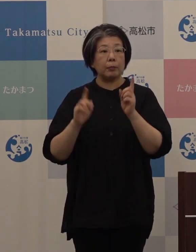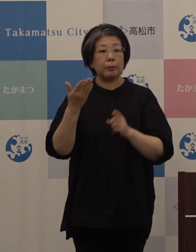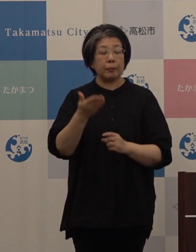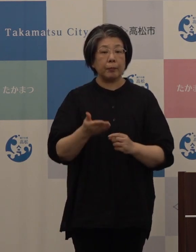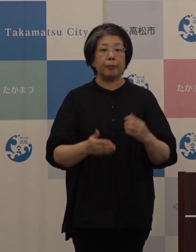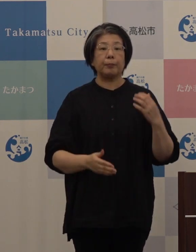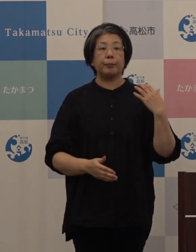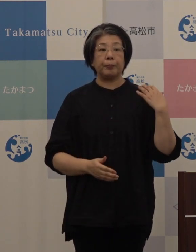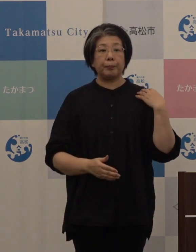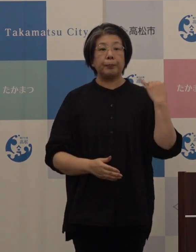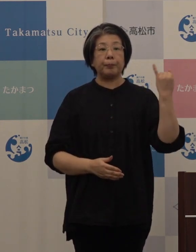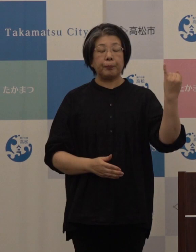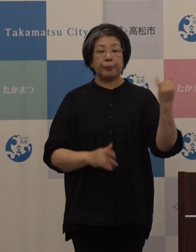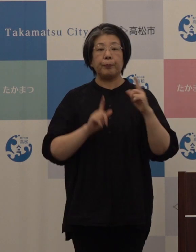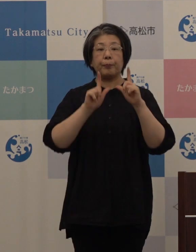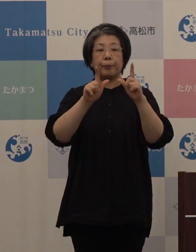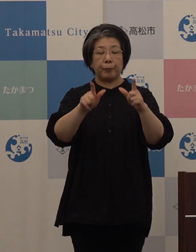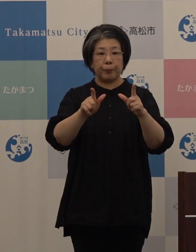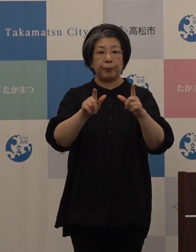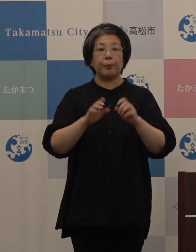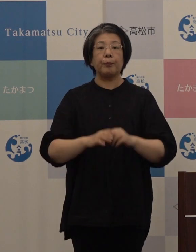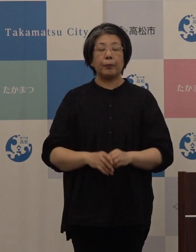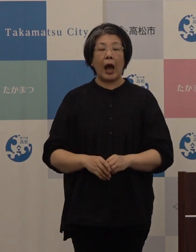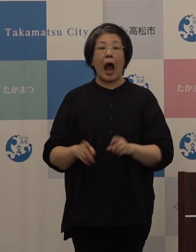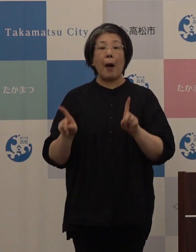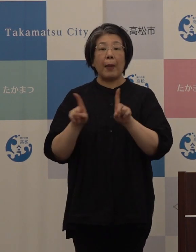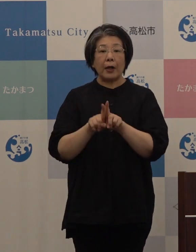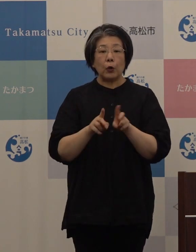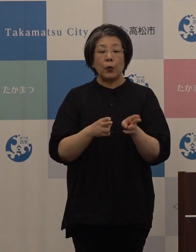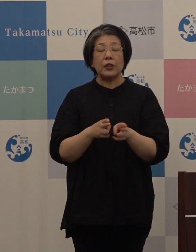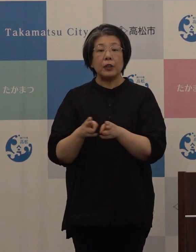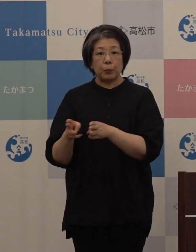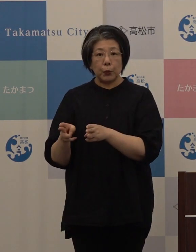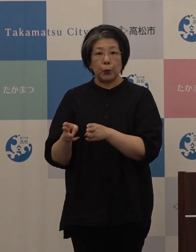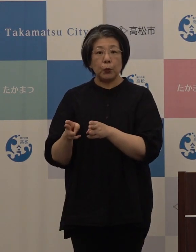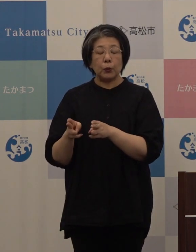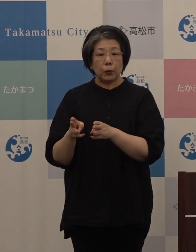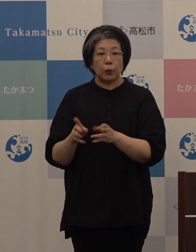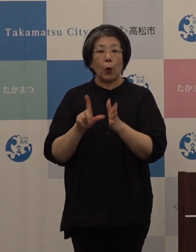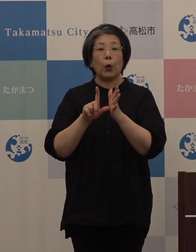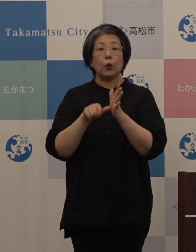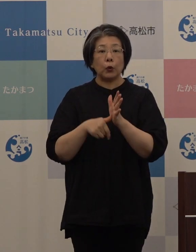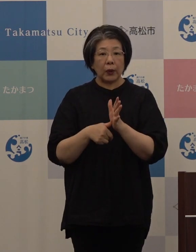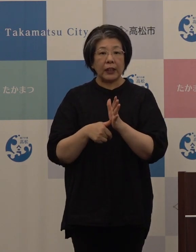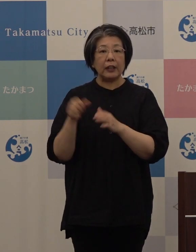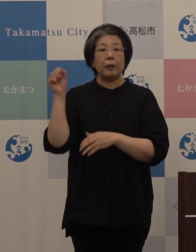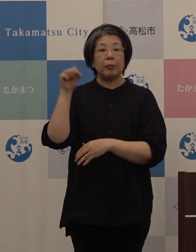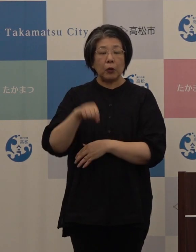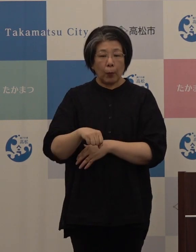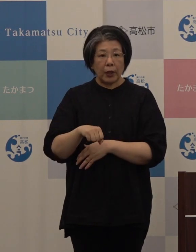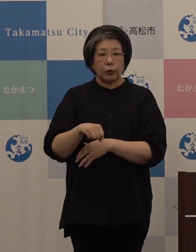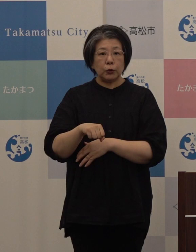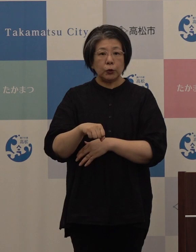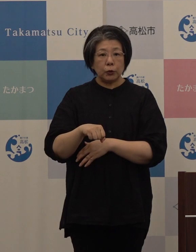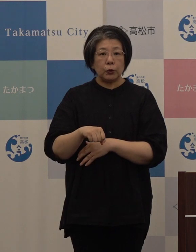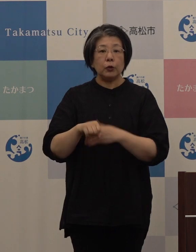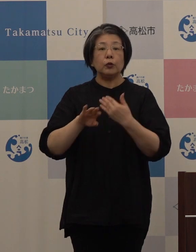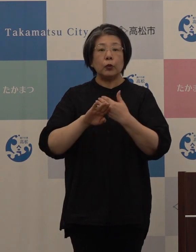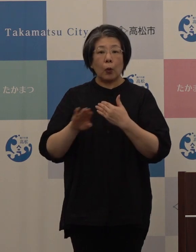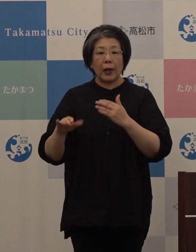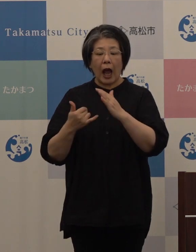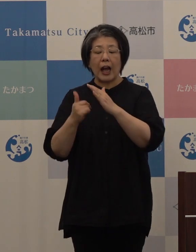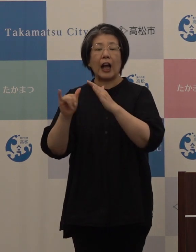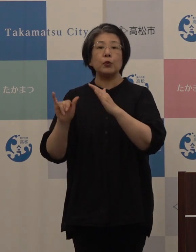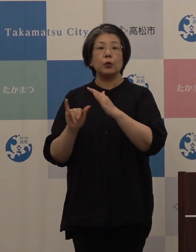すでにパートナーシップ宣誓制度をされている方も利用できるサービスの上に、家族の方もということでございます。 い